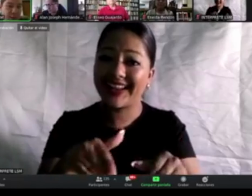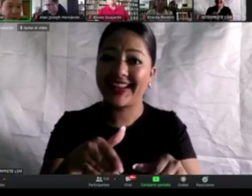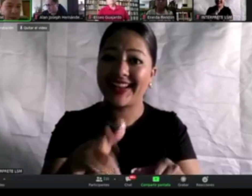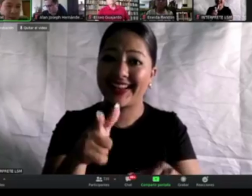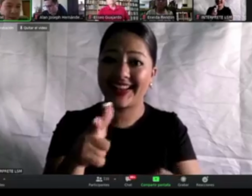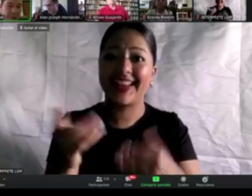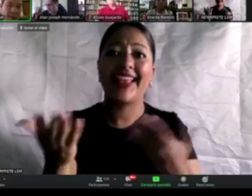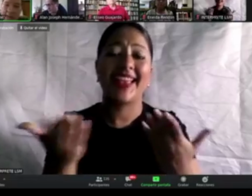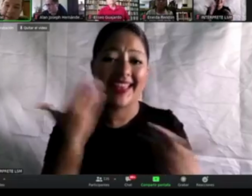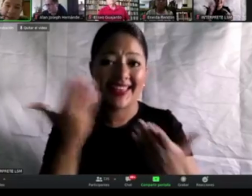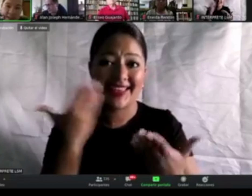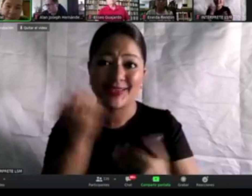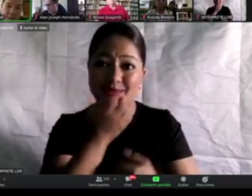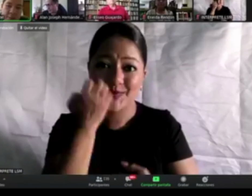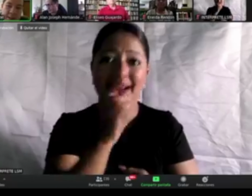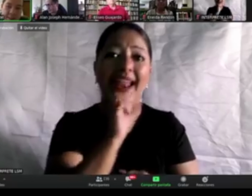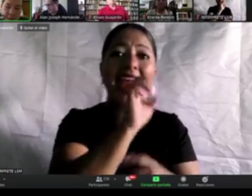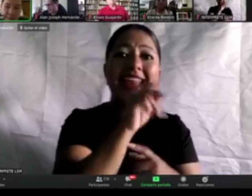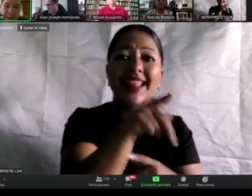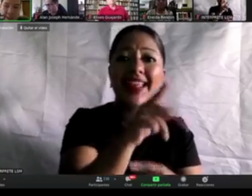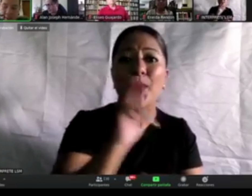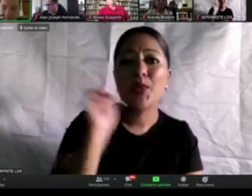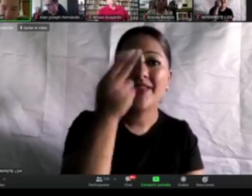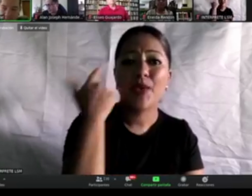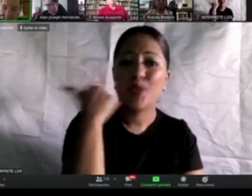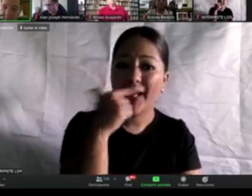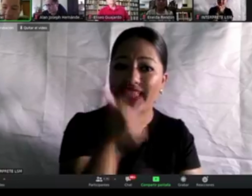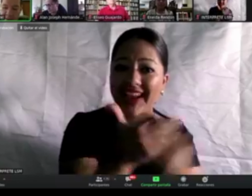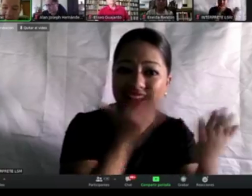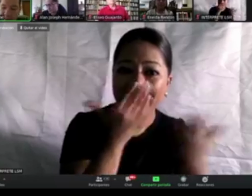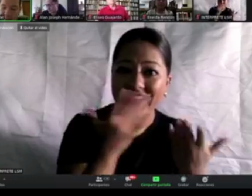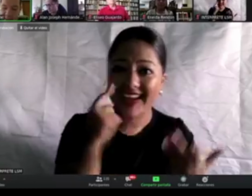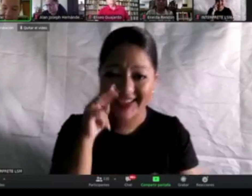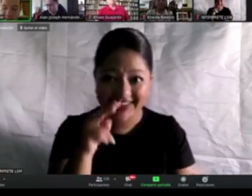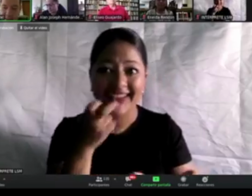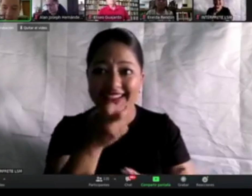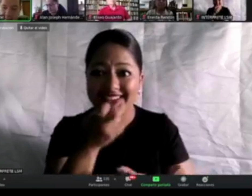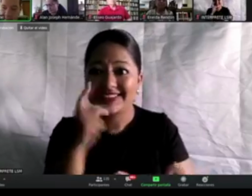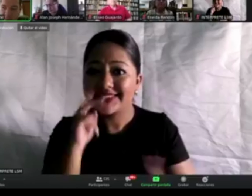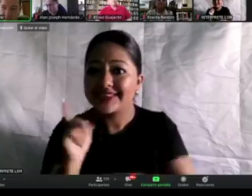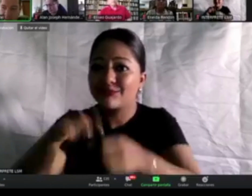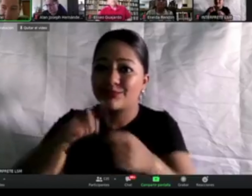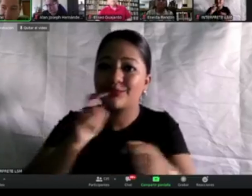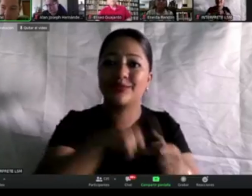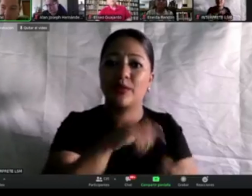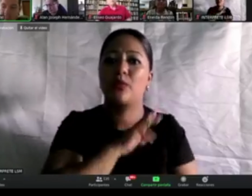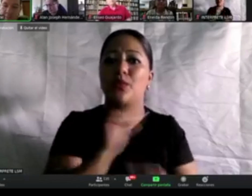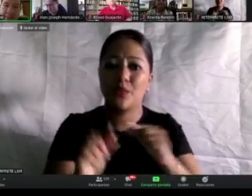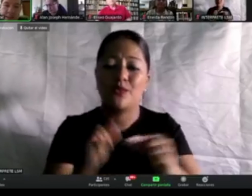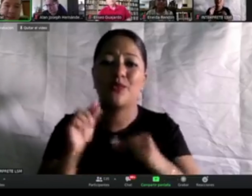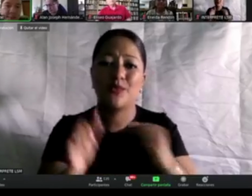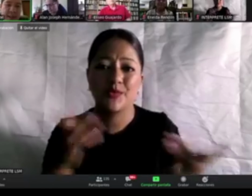servidor también entonces estamos viviendo una etapa diferente pero lo interesante es que se atrevan a innovar